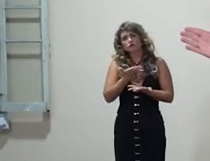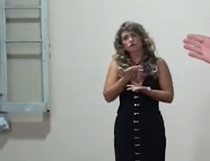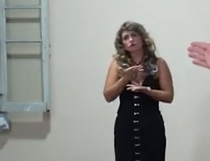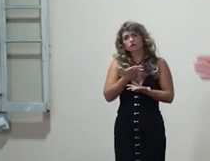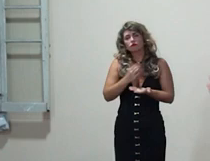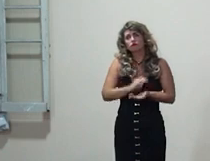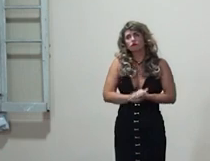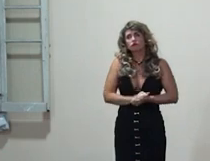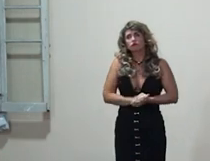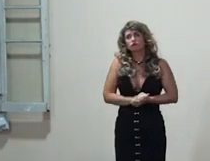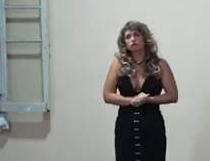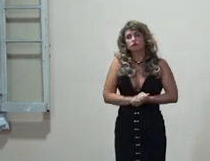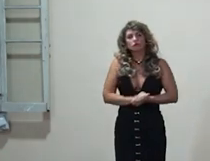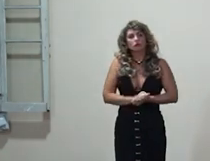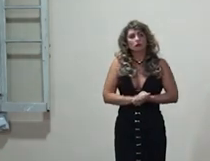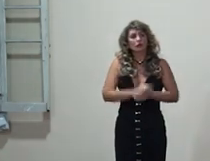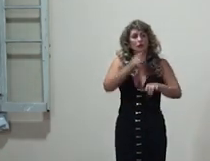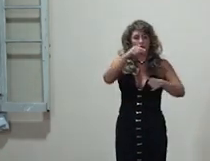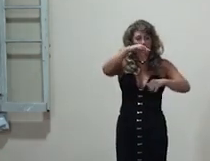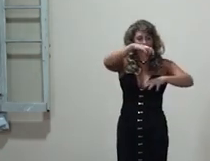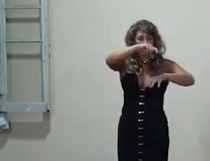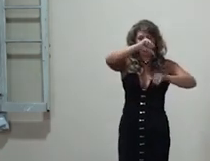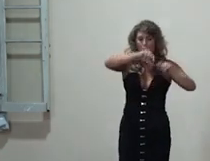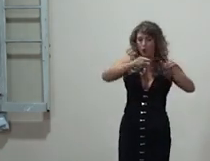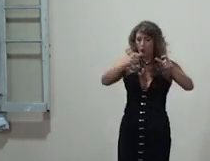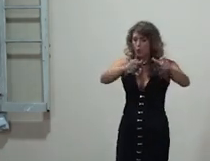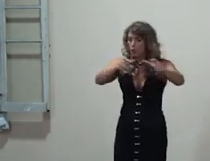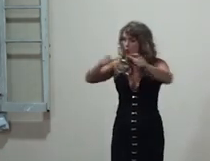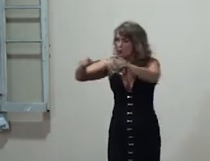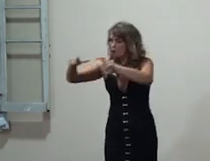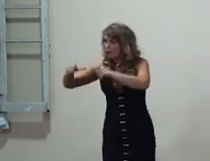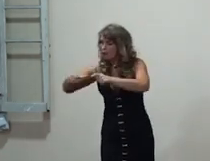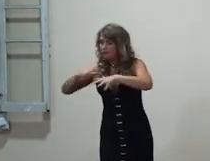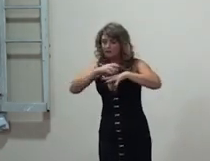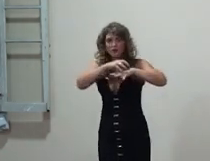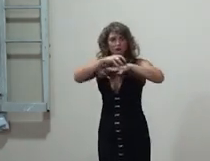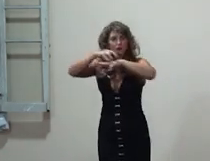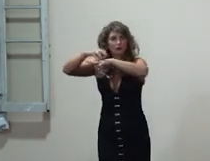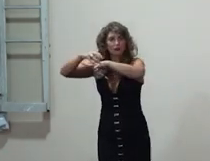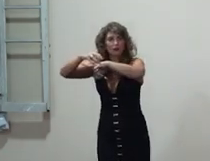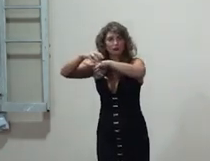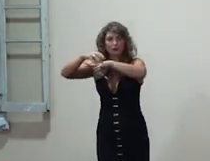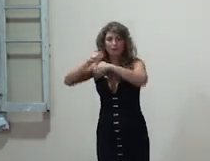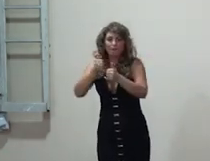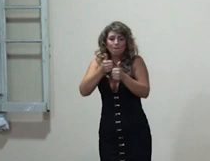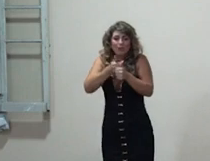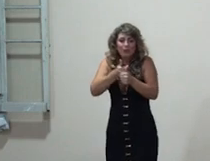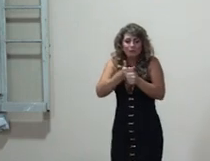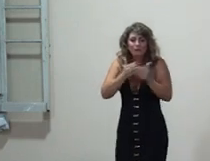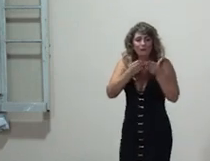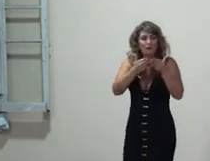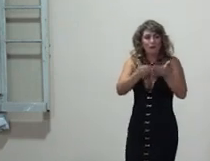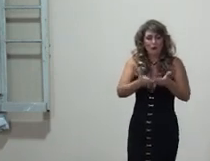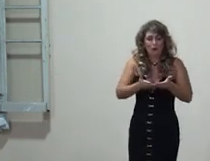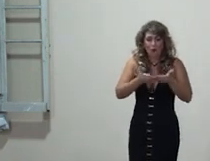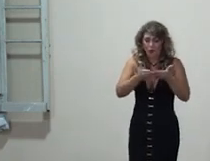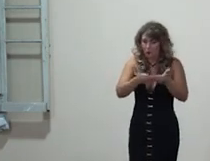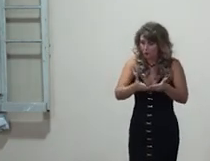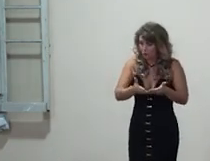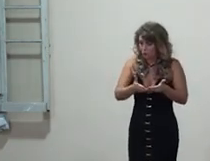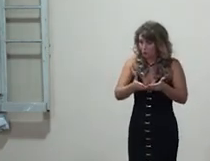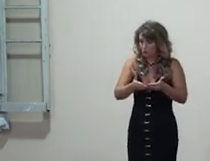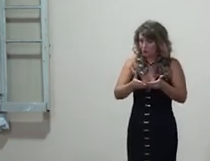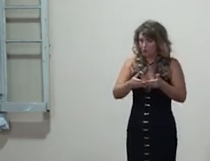de pontos turísticos maravilhosos acontecendo do lado de portos, onde tem aquele